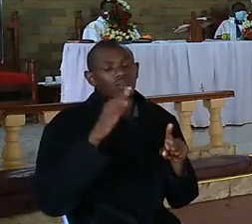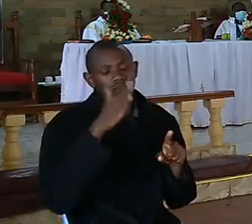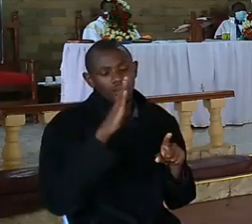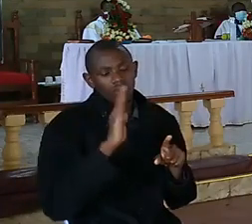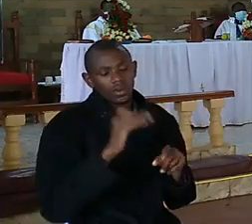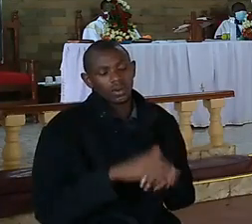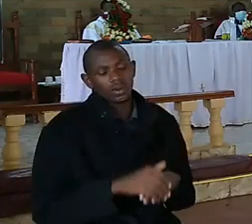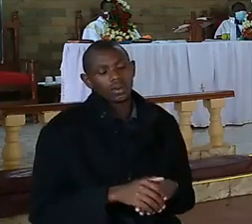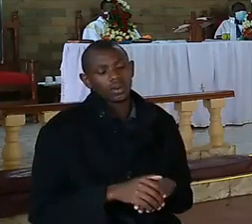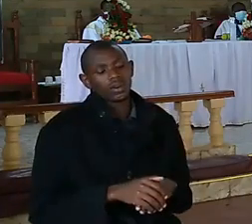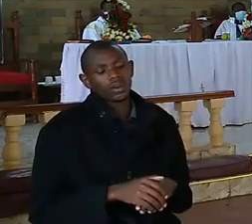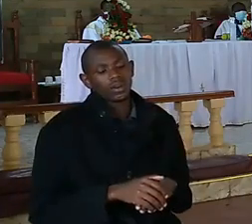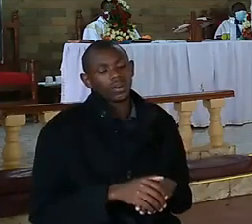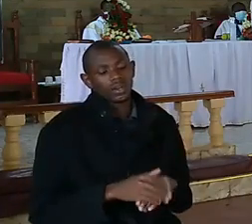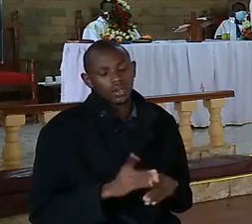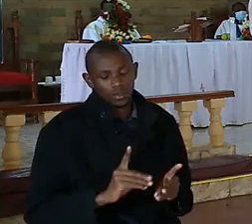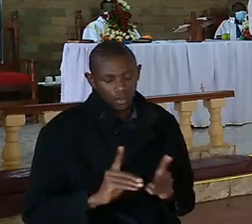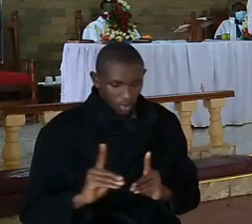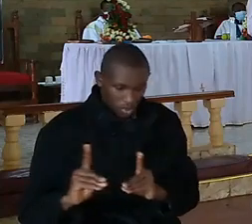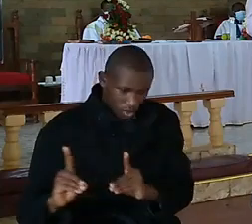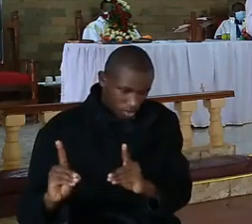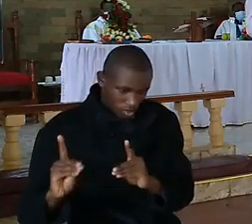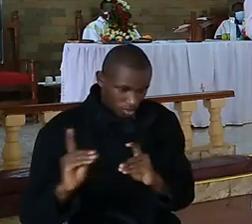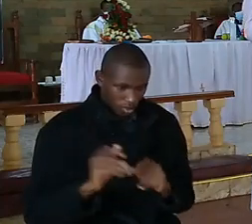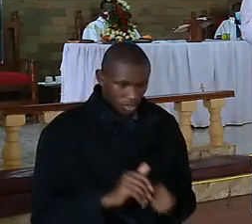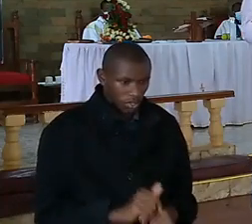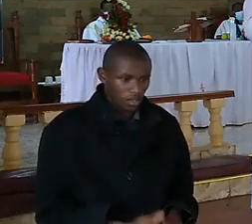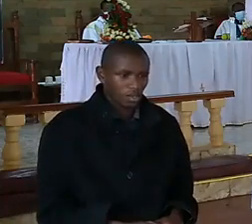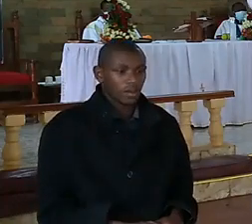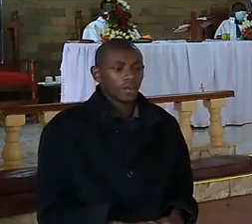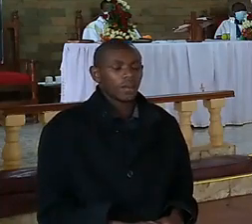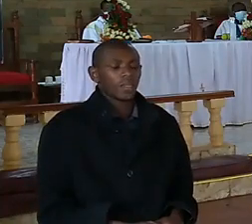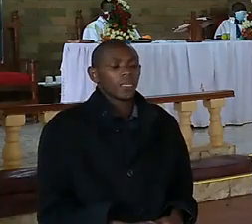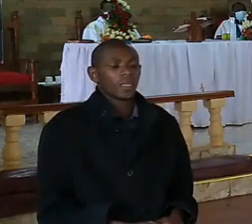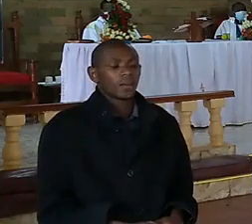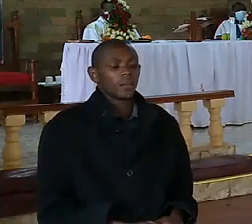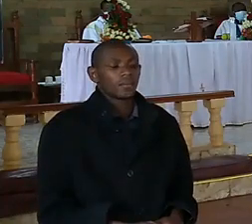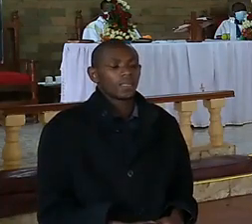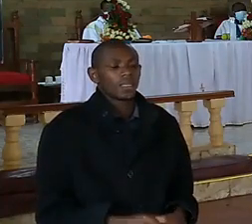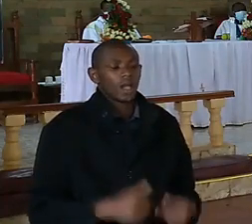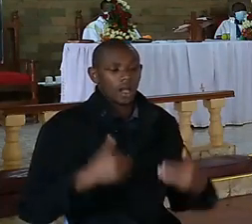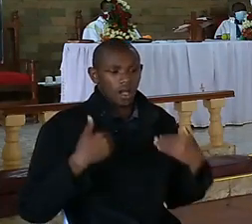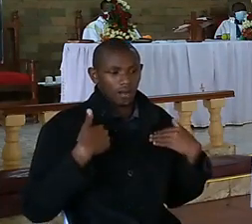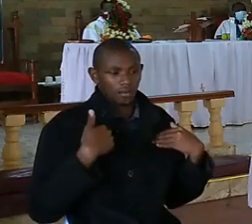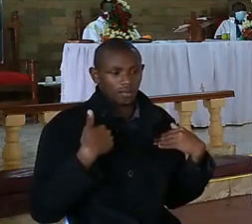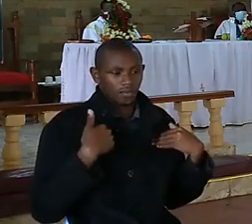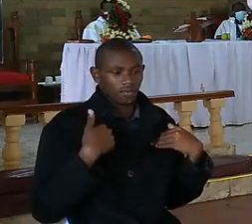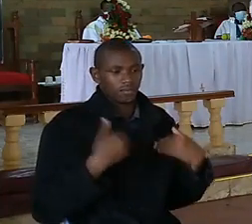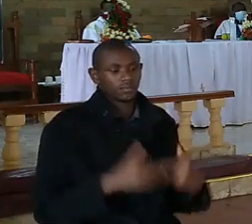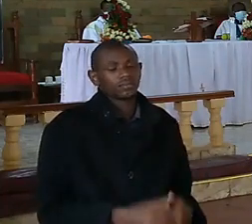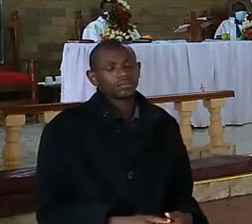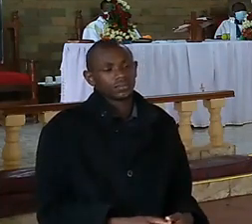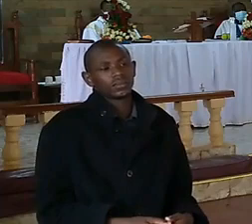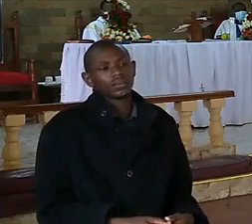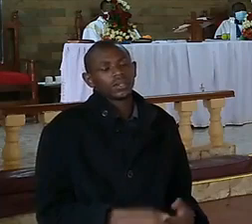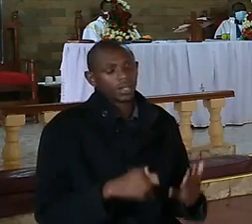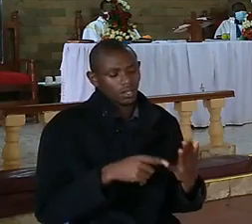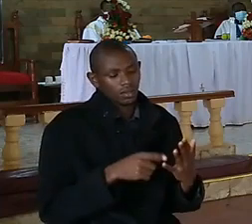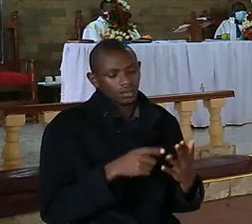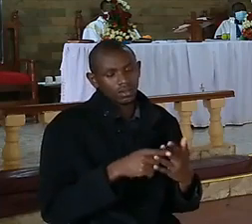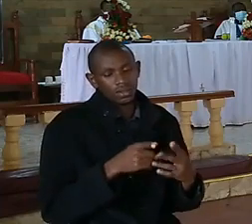hand arutwa itu thutha wa gukorwo magereire ihinda-ini iritu ni turi na kaundu tungitara ti itheru ngai no